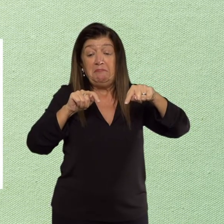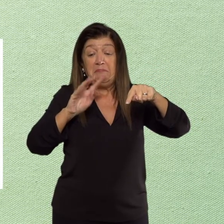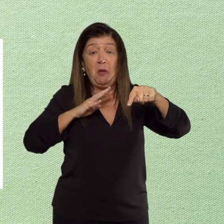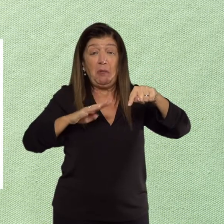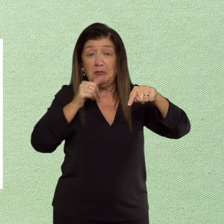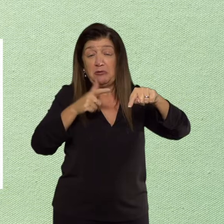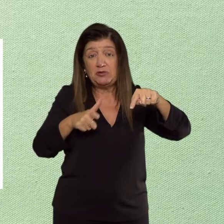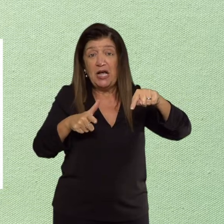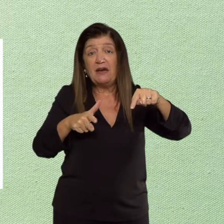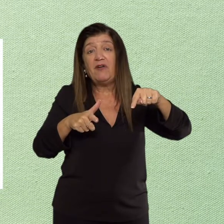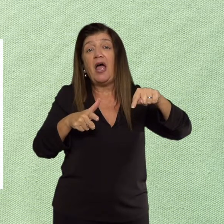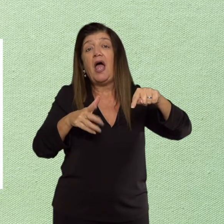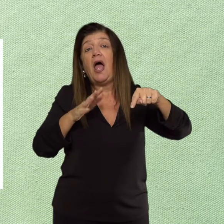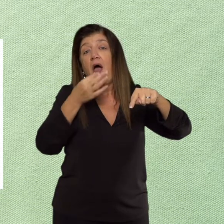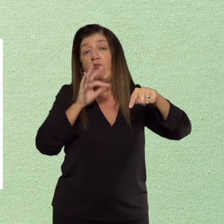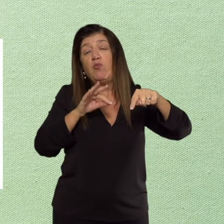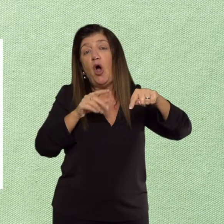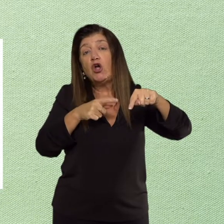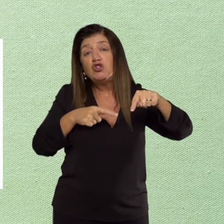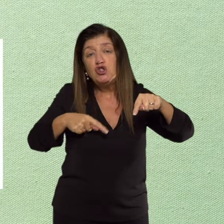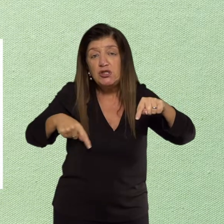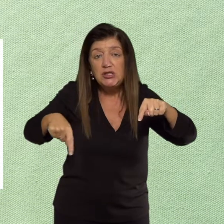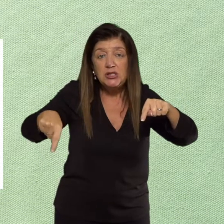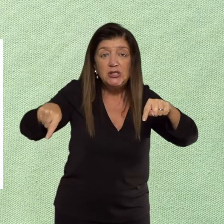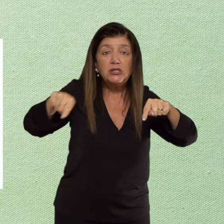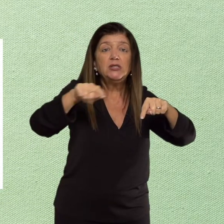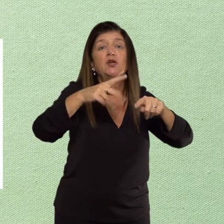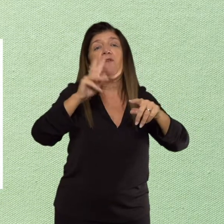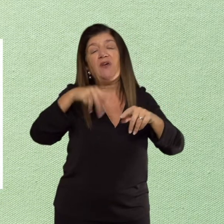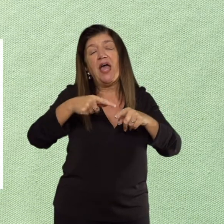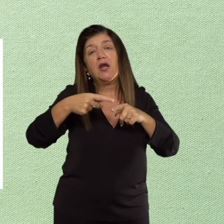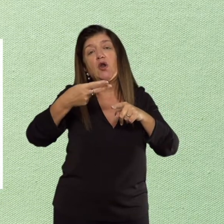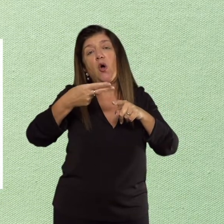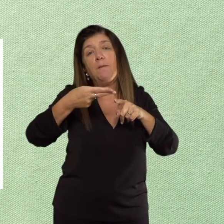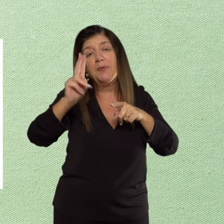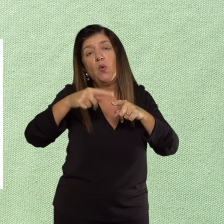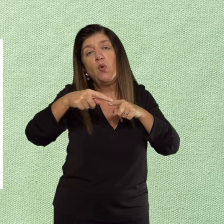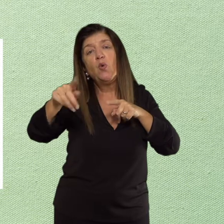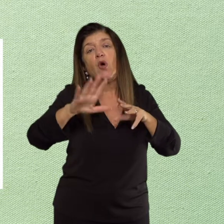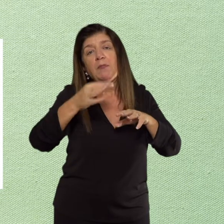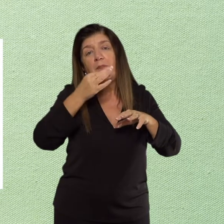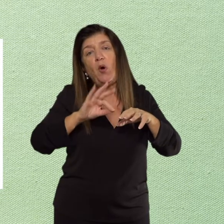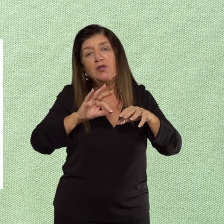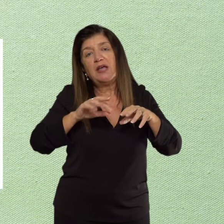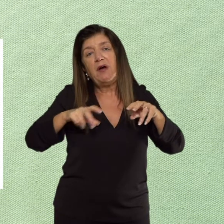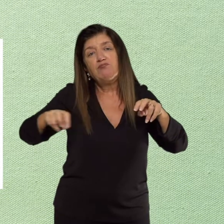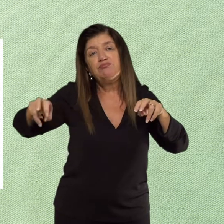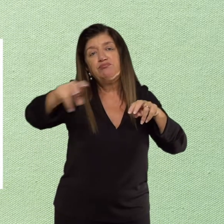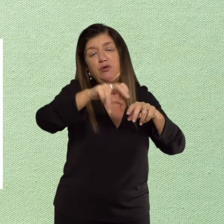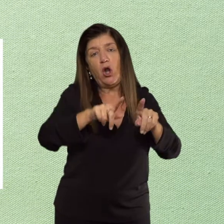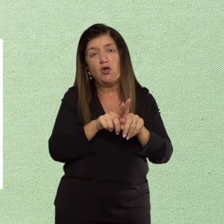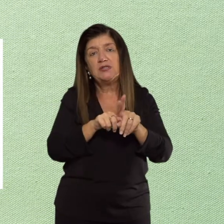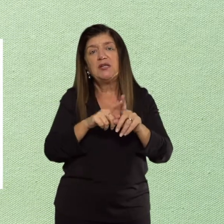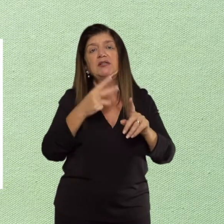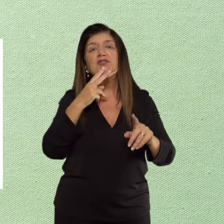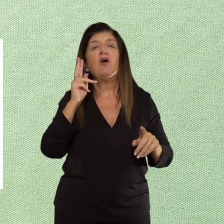fare un giro più lungo, ma riuscire comunque a completare il suo percorso. Ok. In sicurezza. Beh sì, io continuo. Perché è una questione